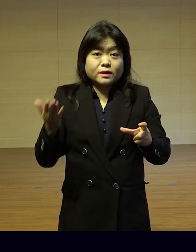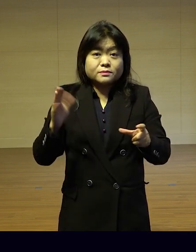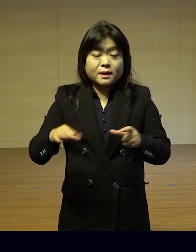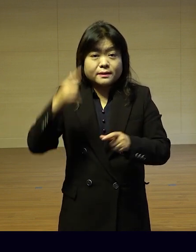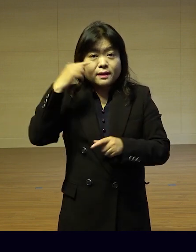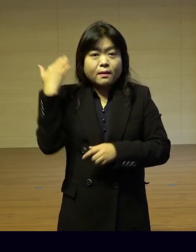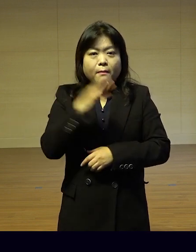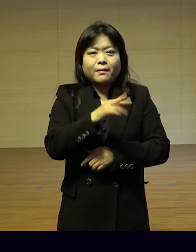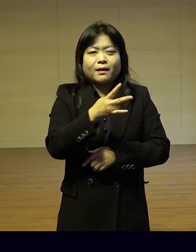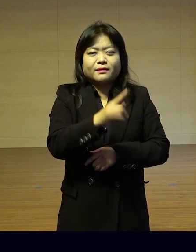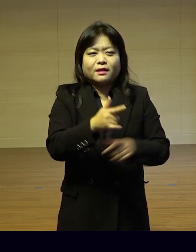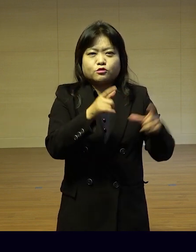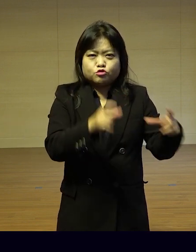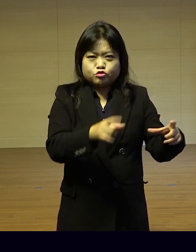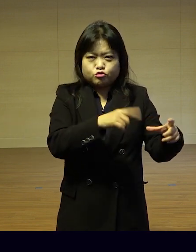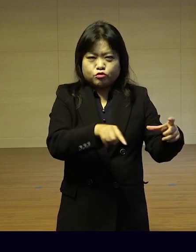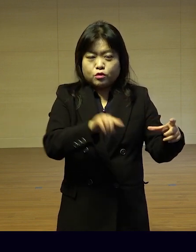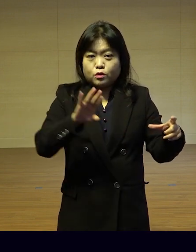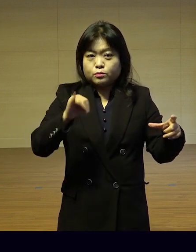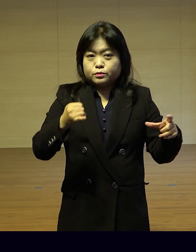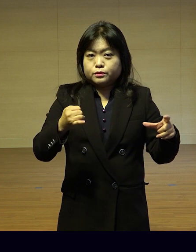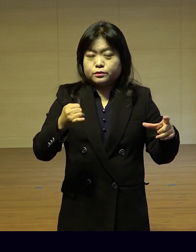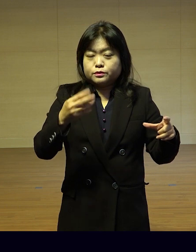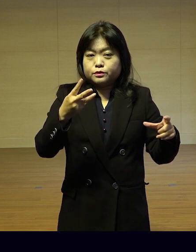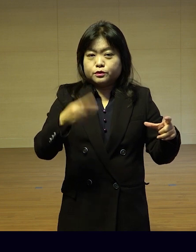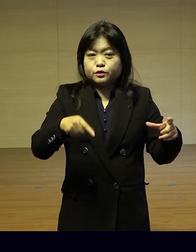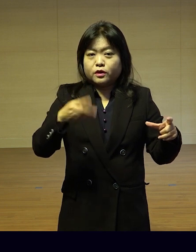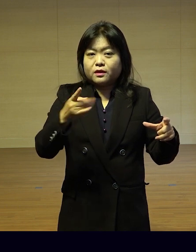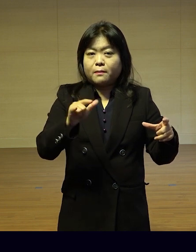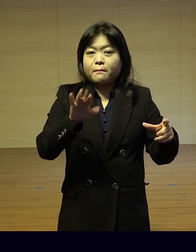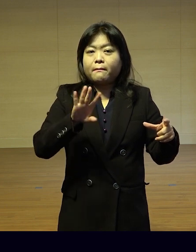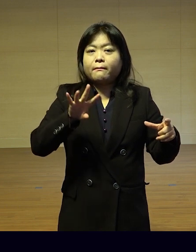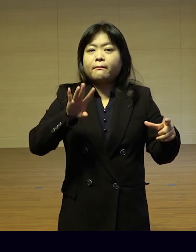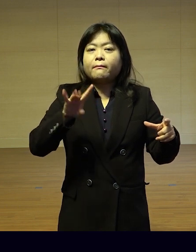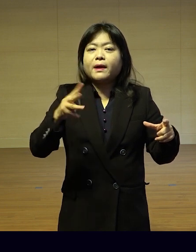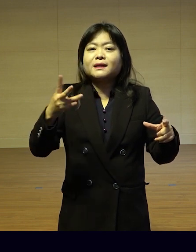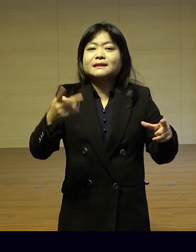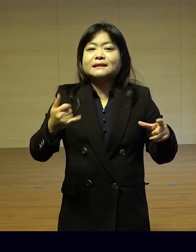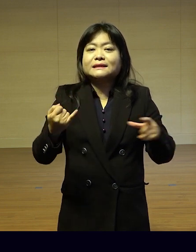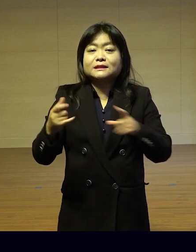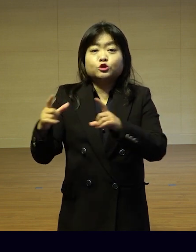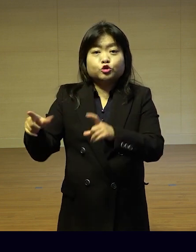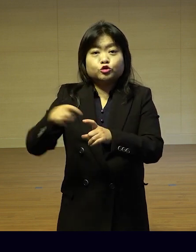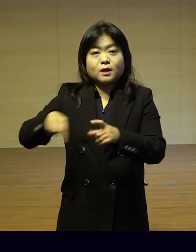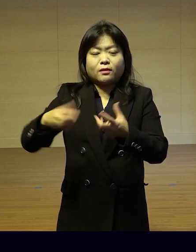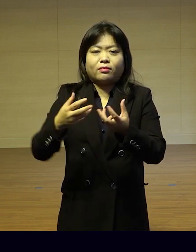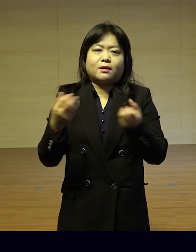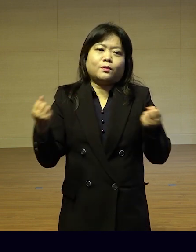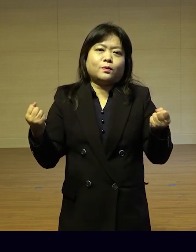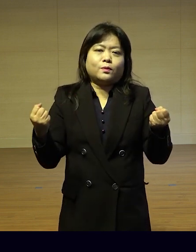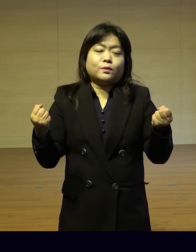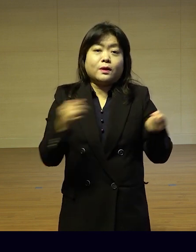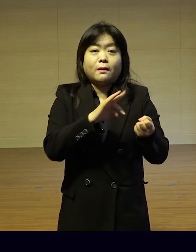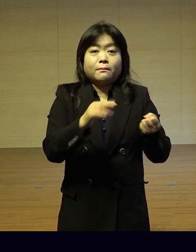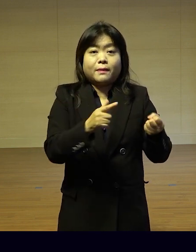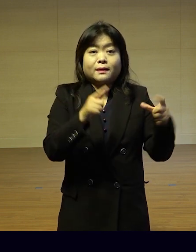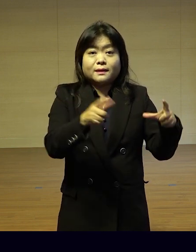과거에는 바덴주하고 뷰르텐베르크 주가 갈라져 있었습니다. 여러분 잘 아시는 대로